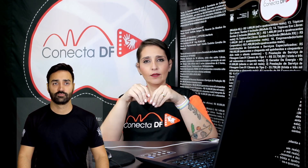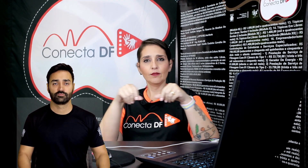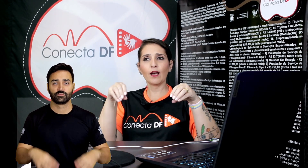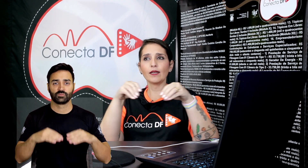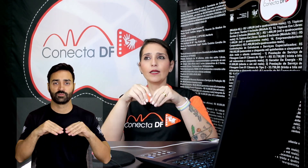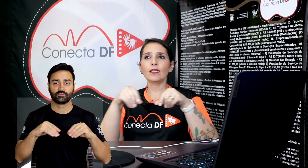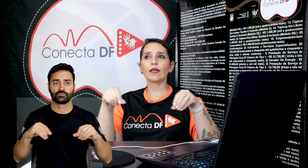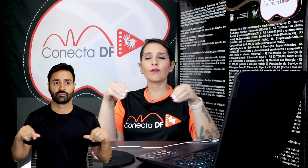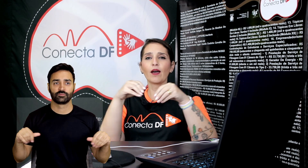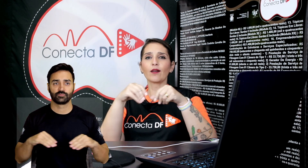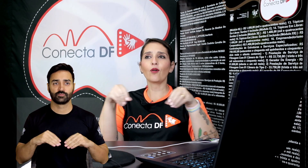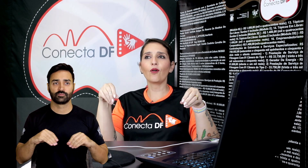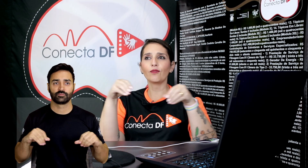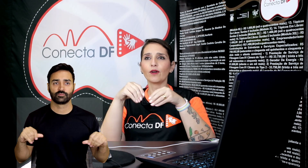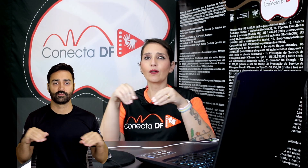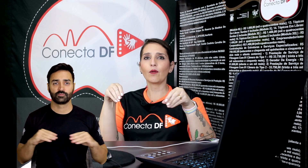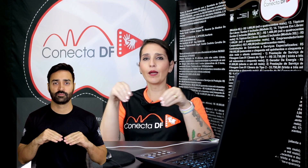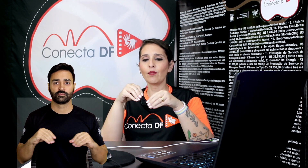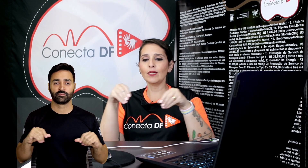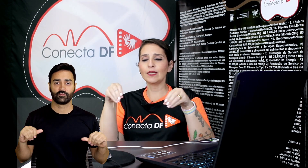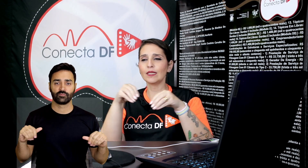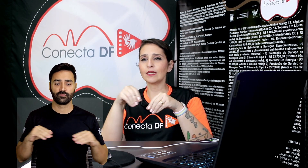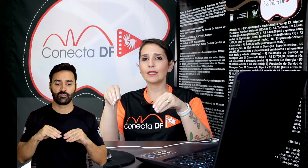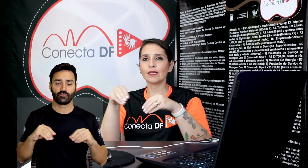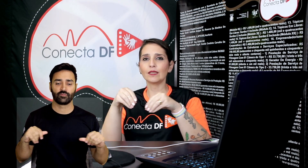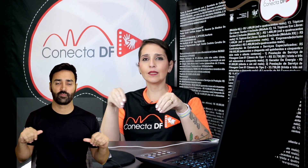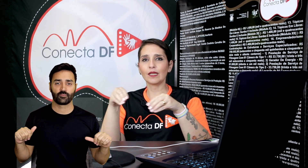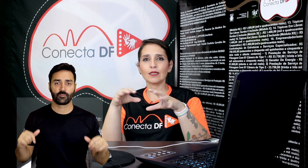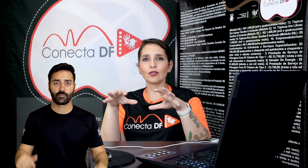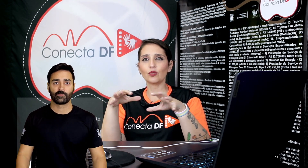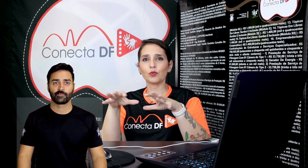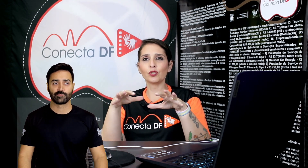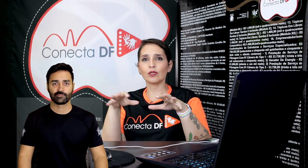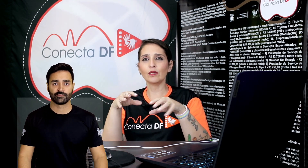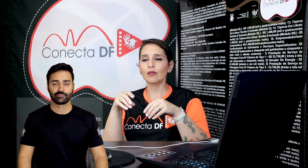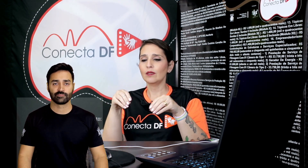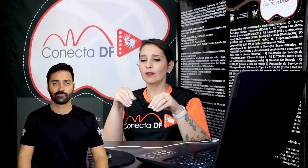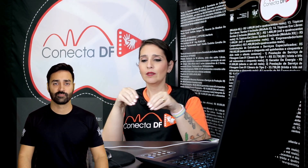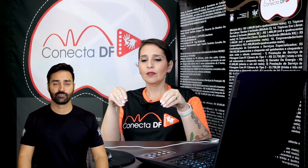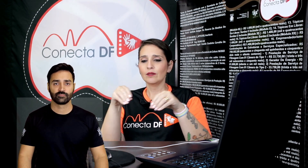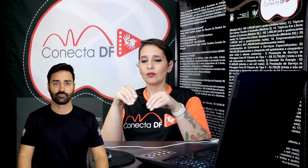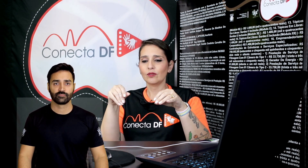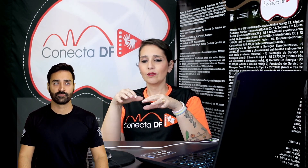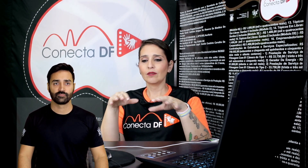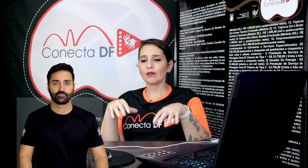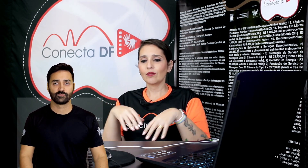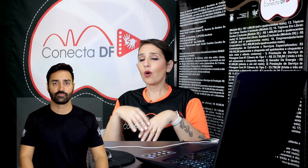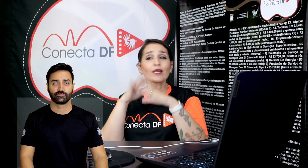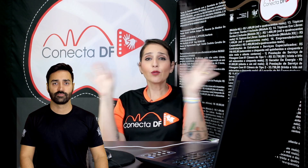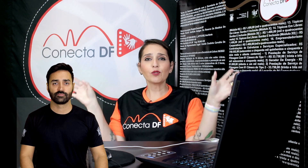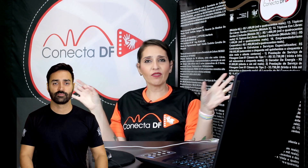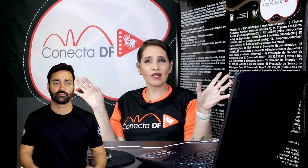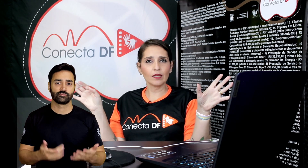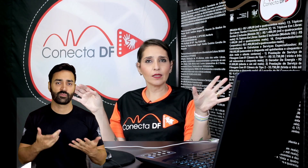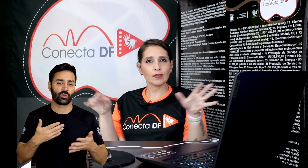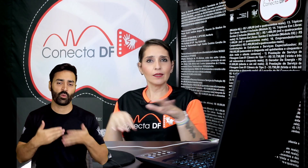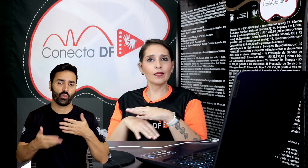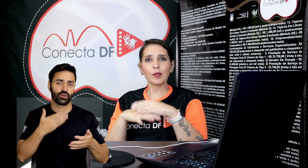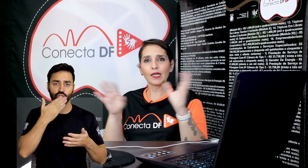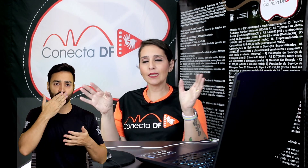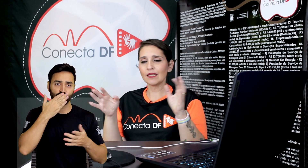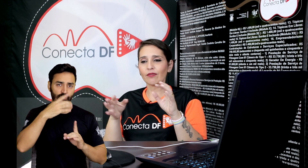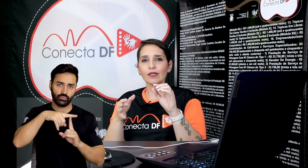Farinha, farofa, qualquer coisinha assim desse tipo de... Qualquer tipo de